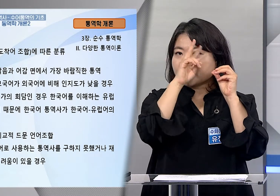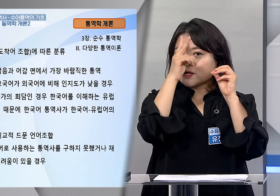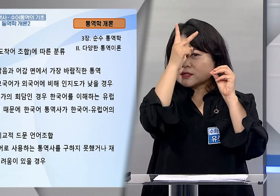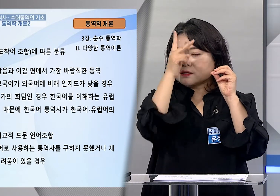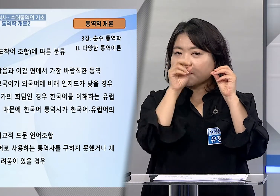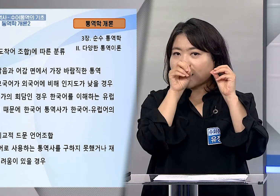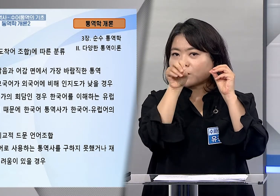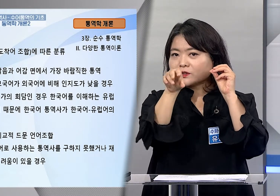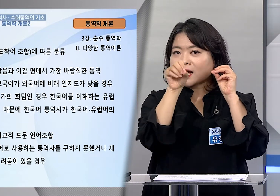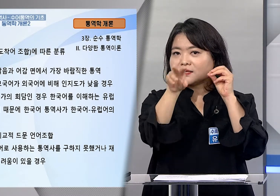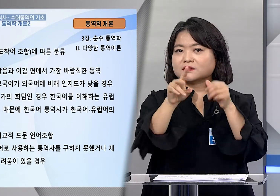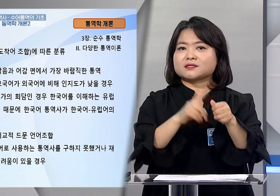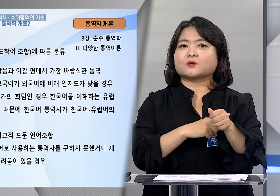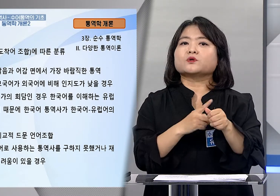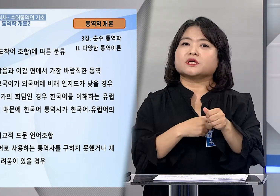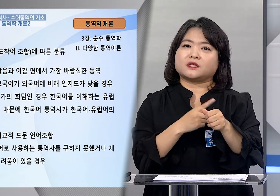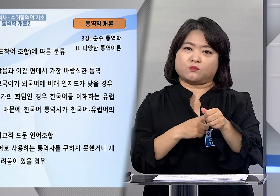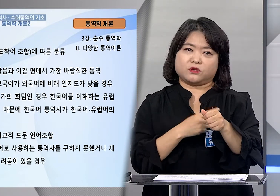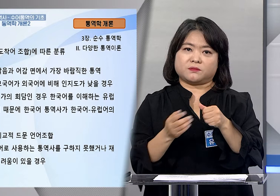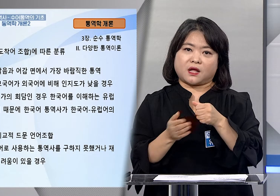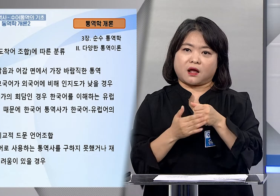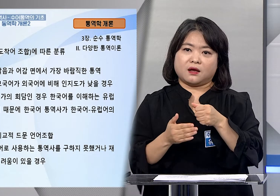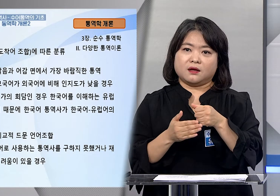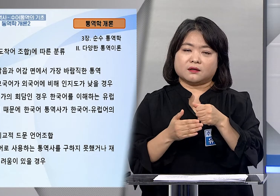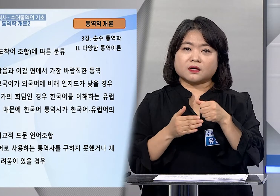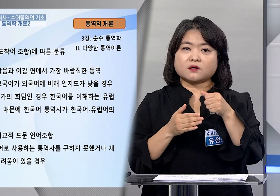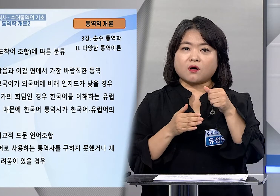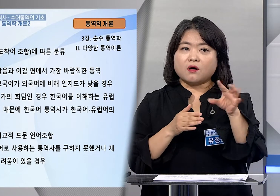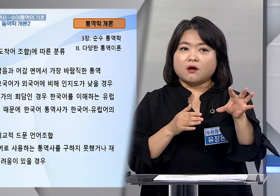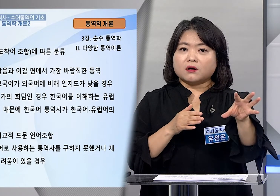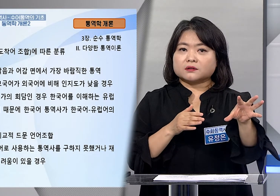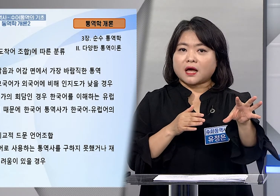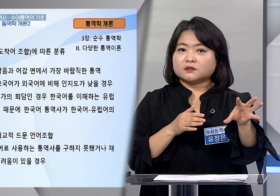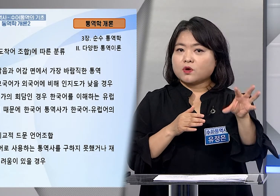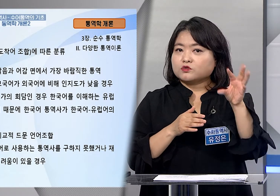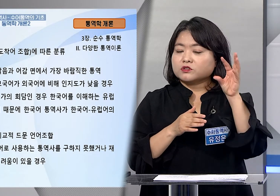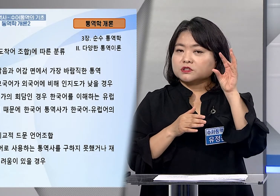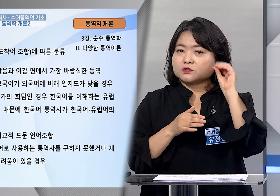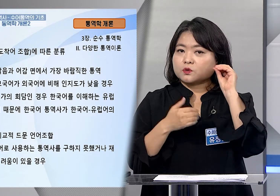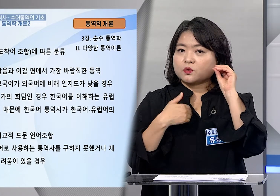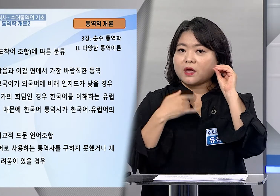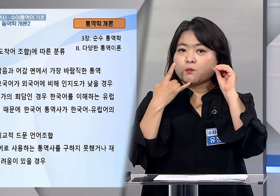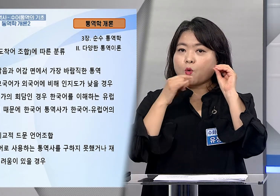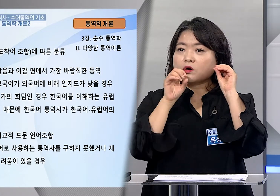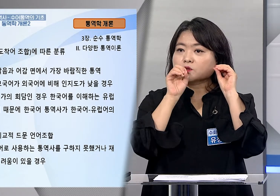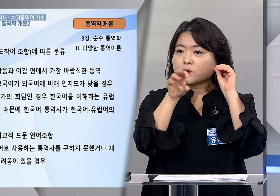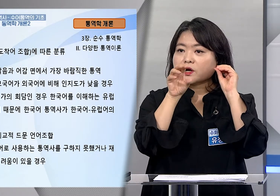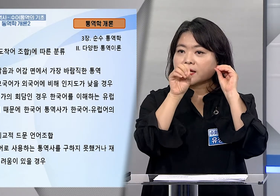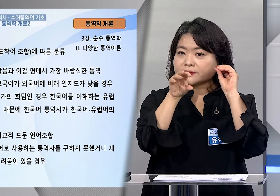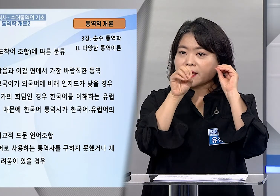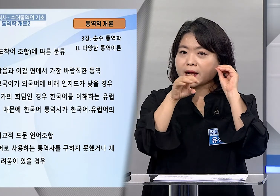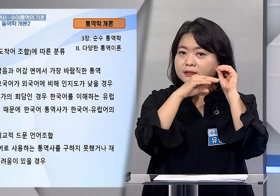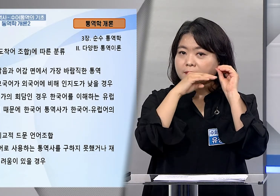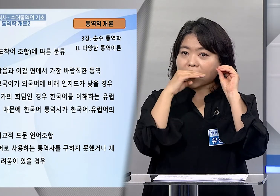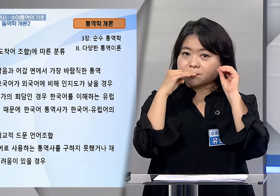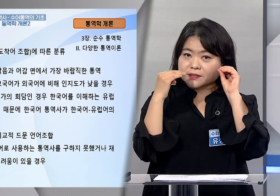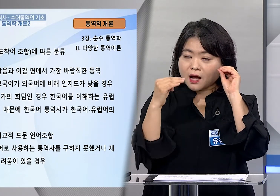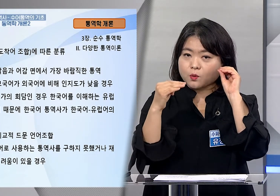변환이 되면 말로 나가는 건 자동이기 때문입니다. 그래서 다른 외국어를 듣고 내 모어로 통역하는 게 가장 바람직하고